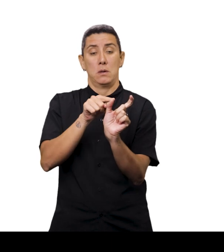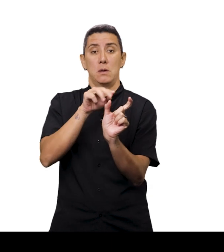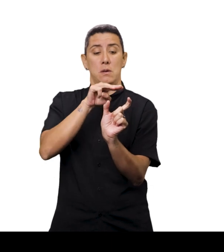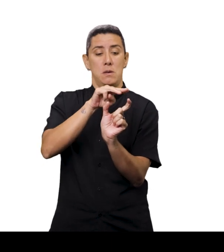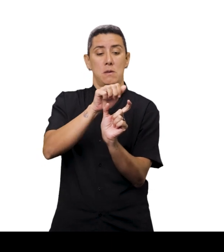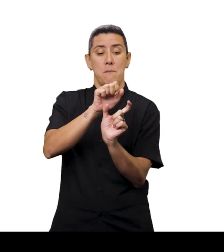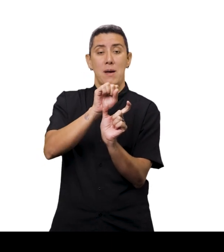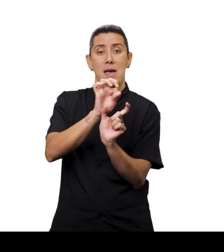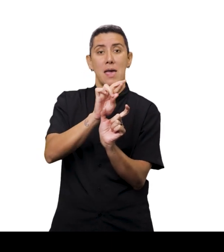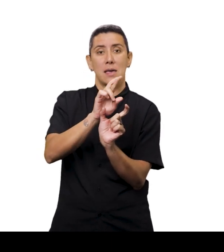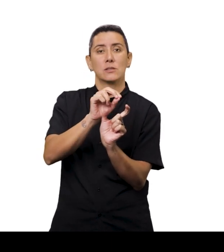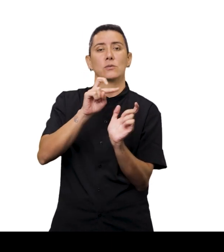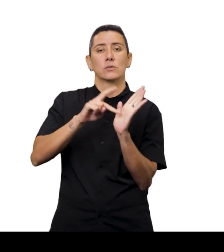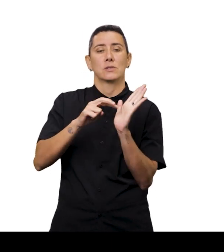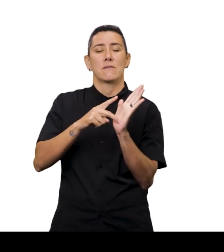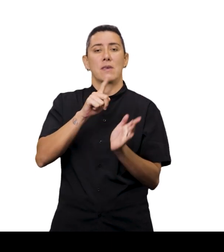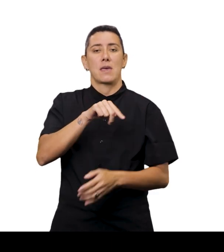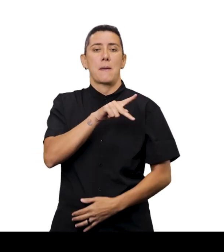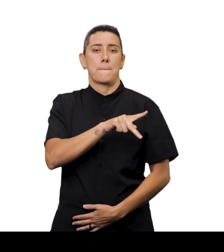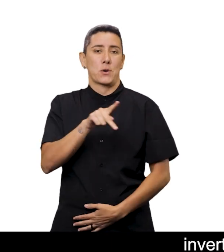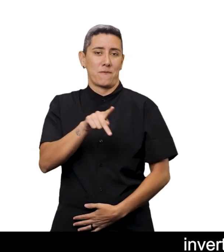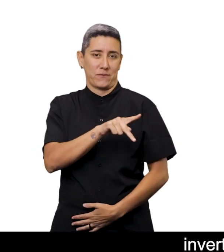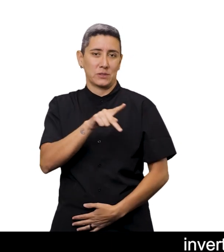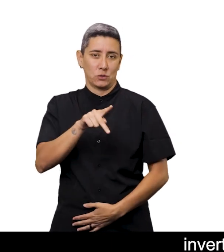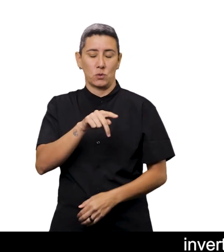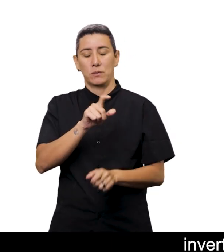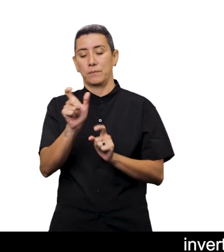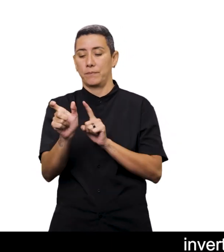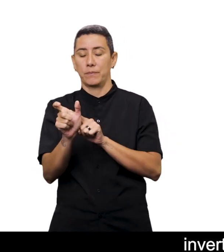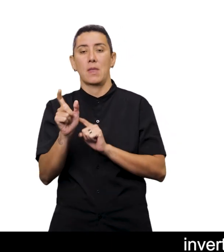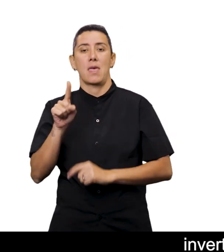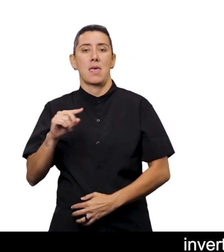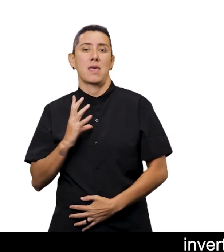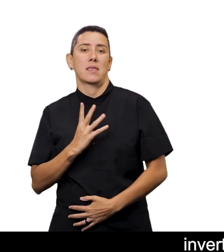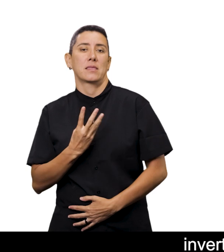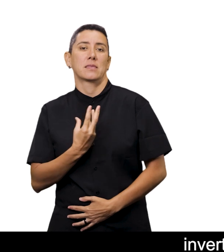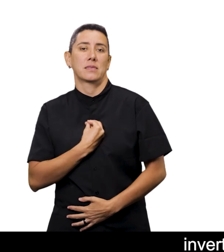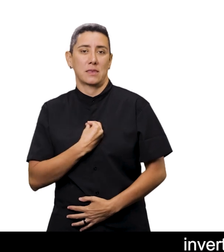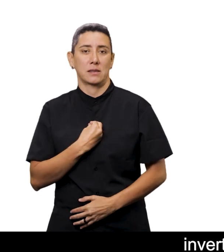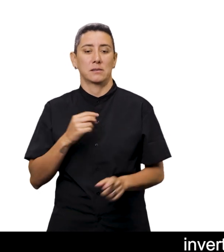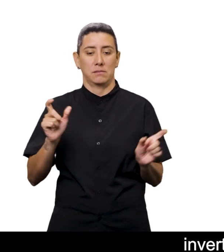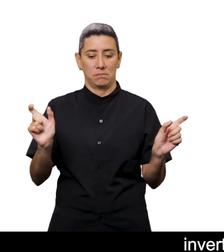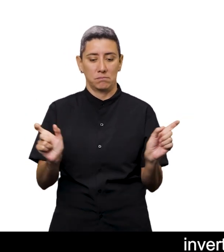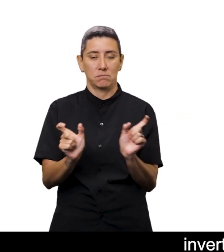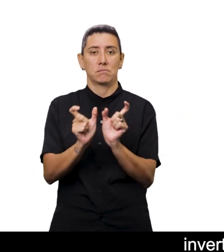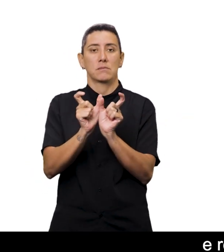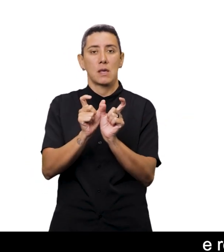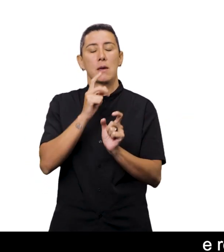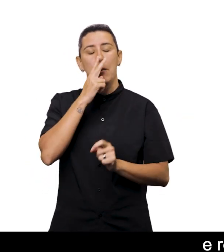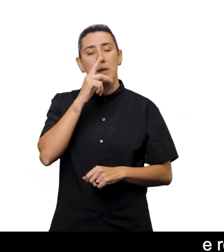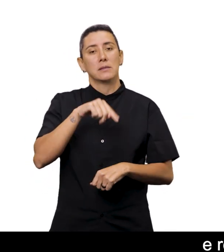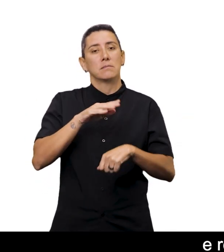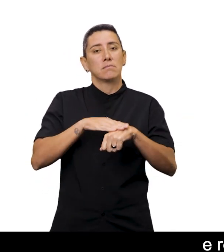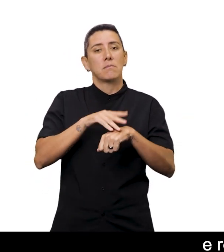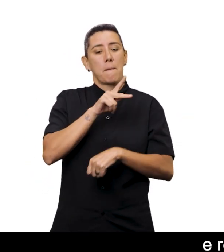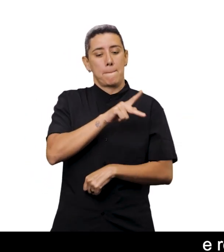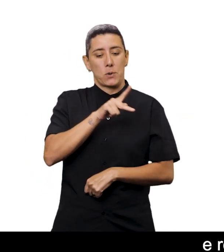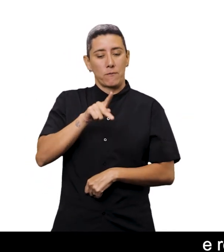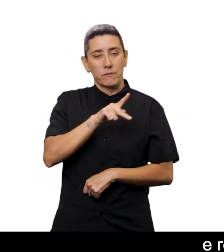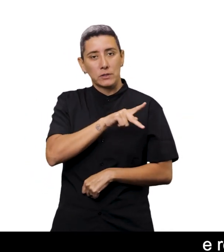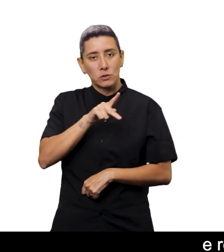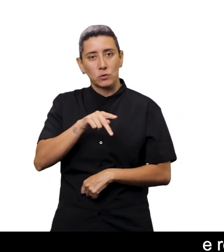significa professor em espanhol, e transgênero, invertendo o sentido tradicional do que é mestre e